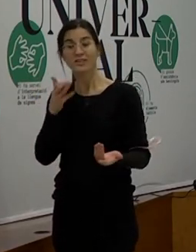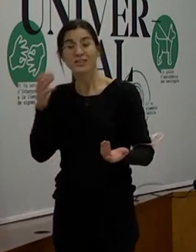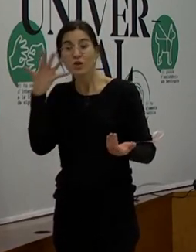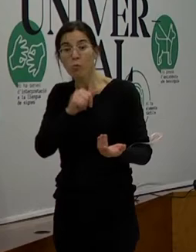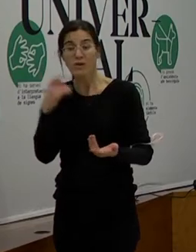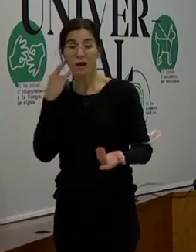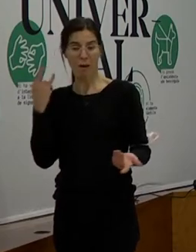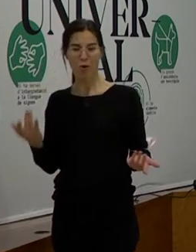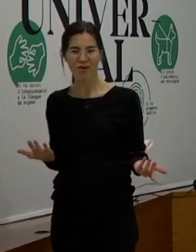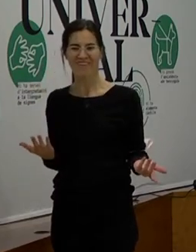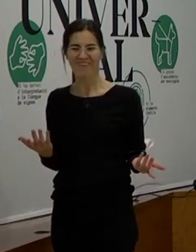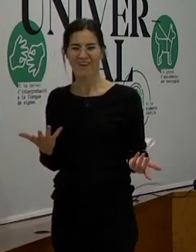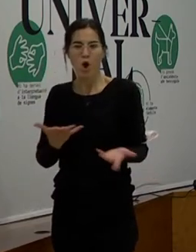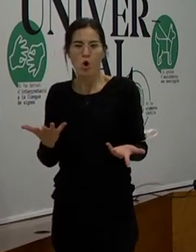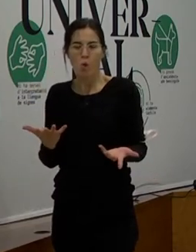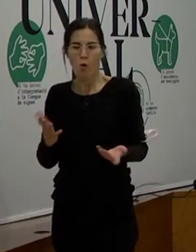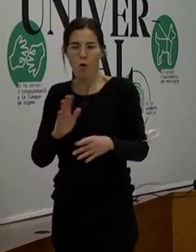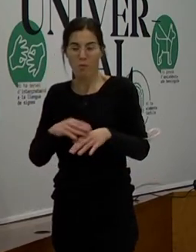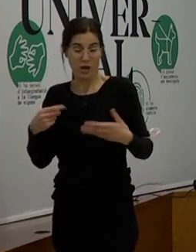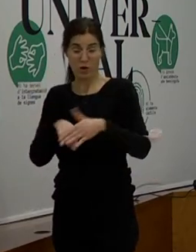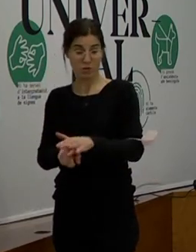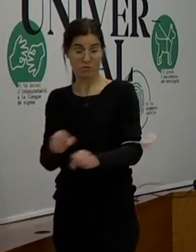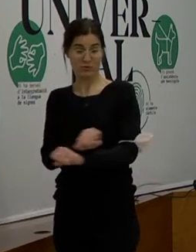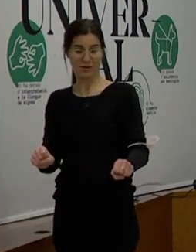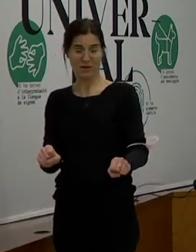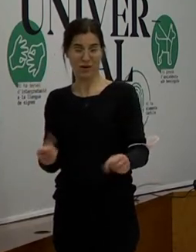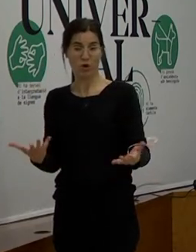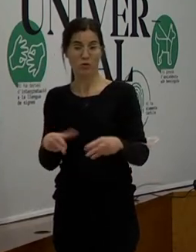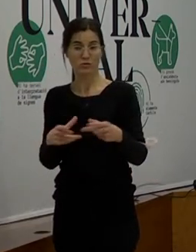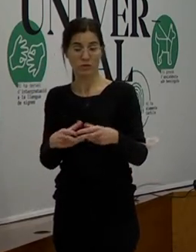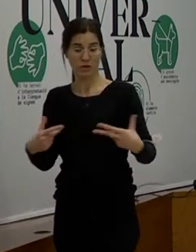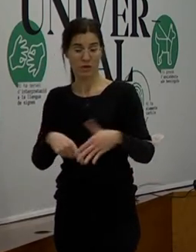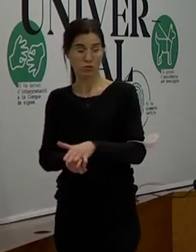si no pots anar al bany, no hi ha cap inclusió possible a la societat.